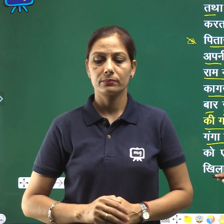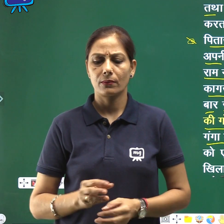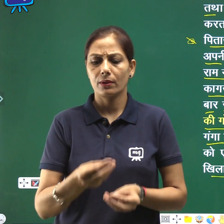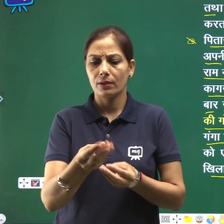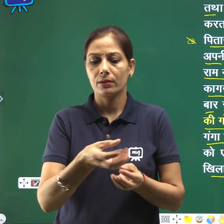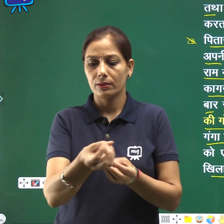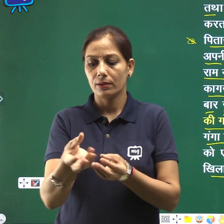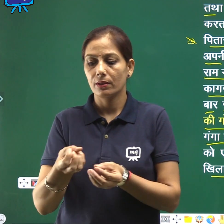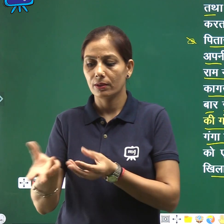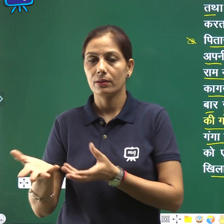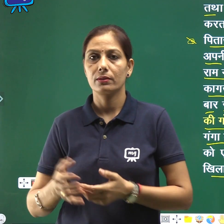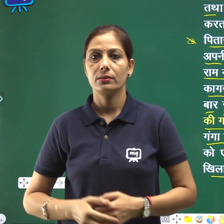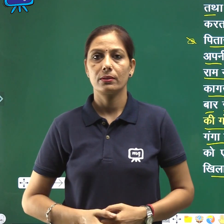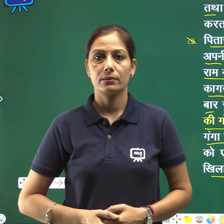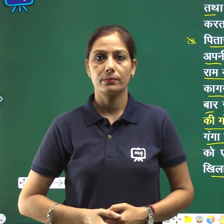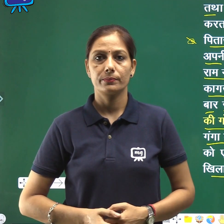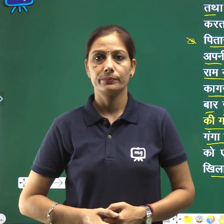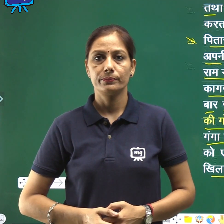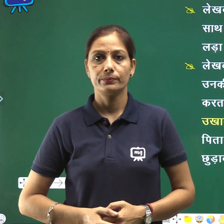खिलाते चले जाते थे।